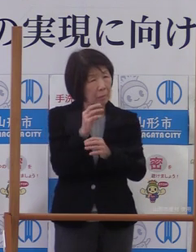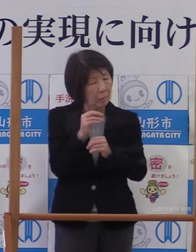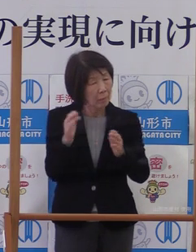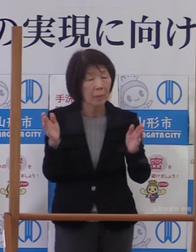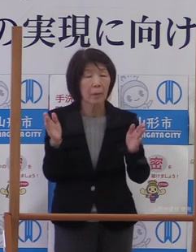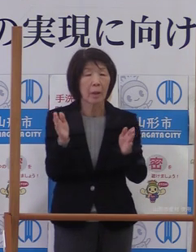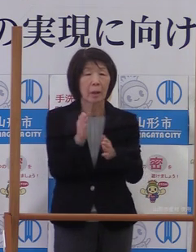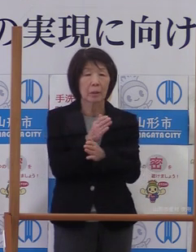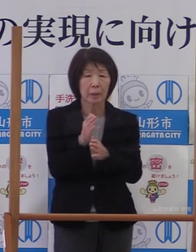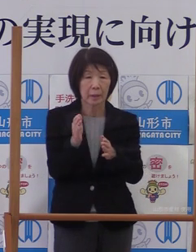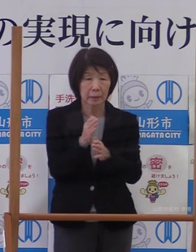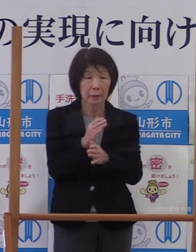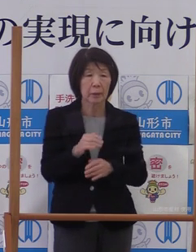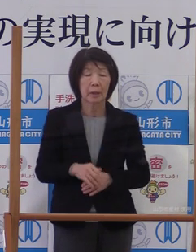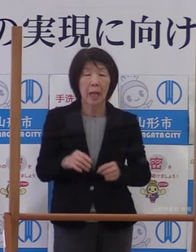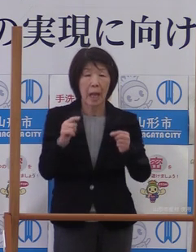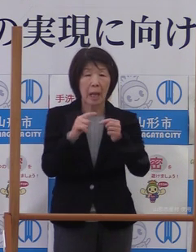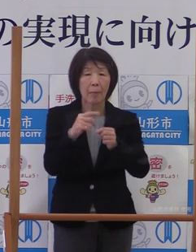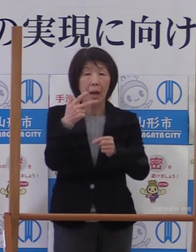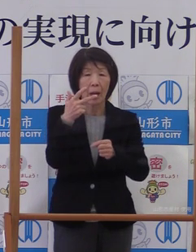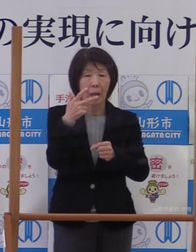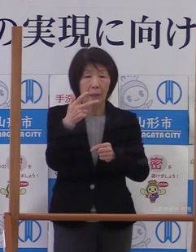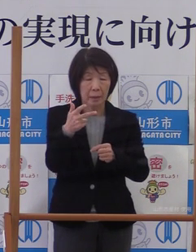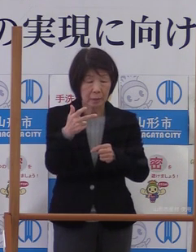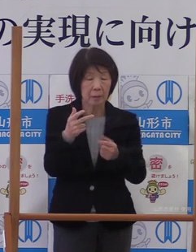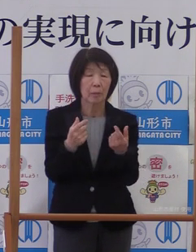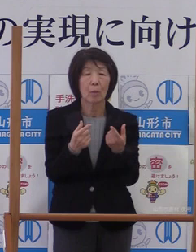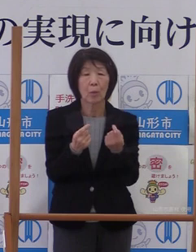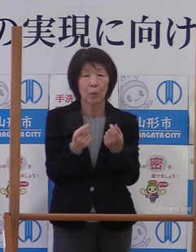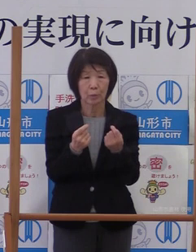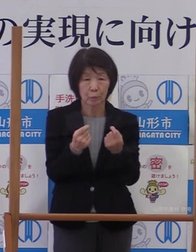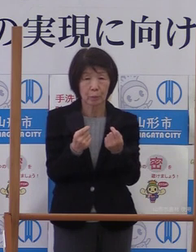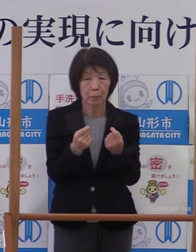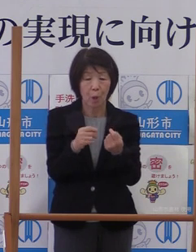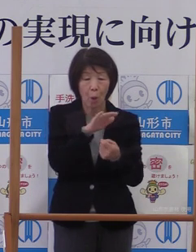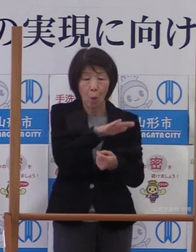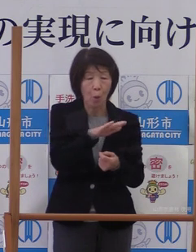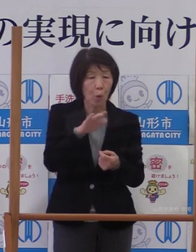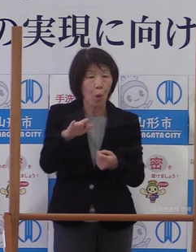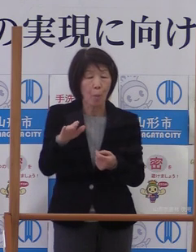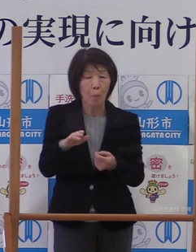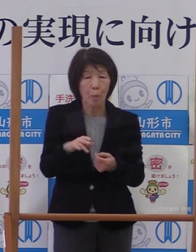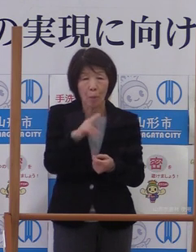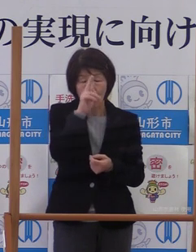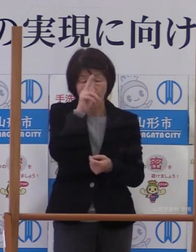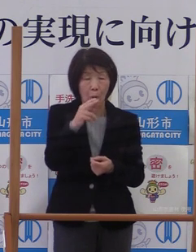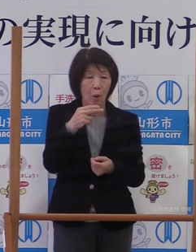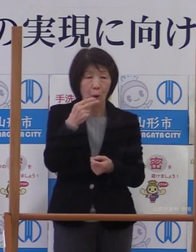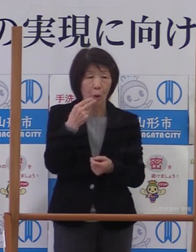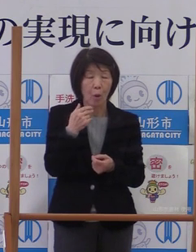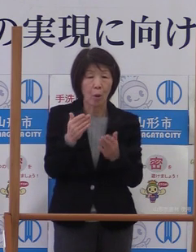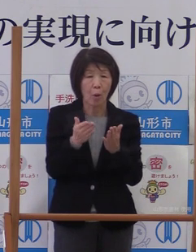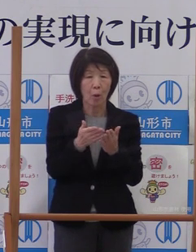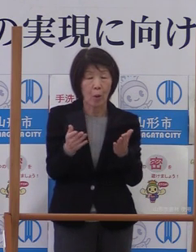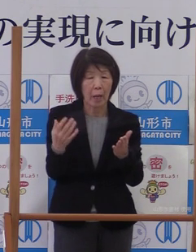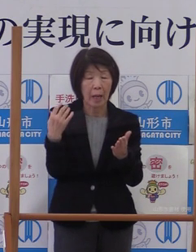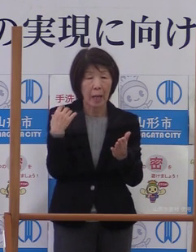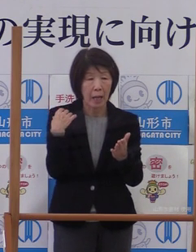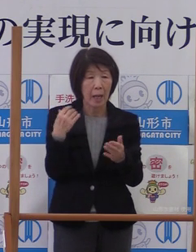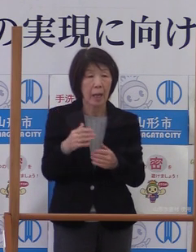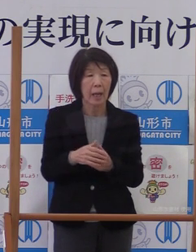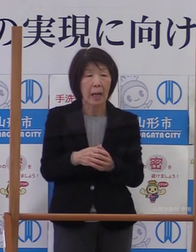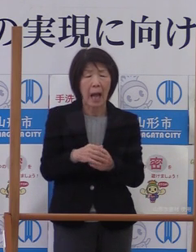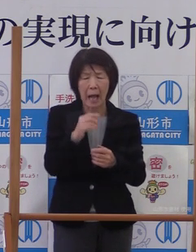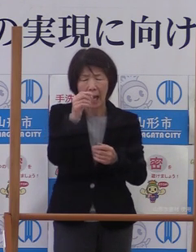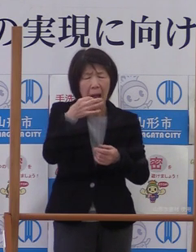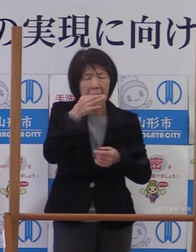ね、山形市でも一つあったんですが、子どもさんの給食に金属片のようなものが混入するような